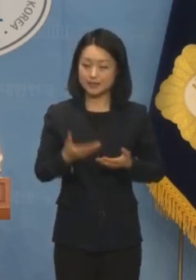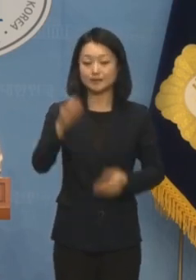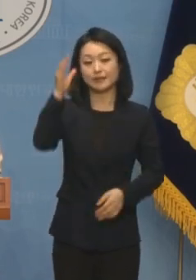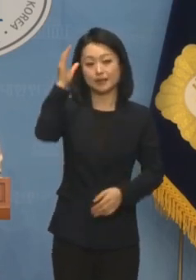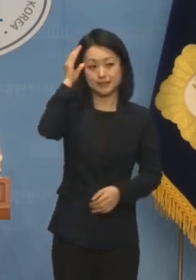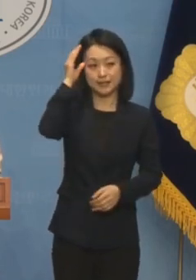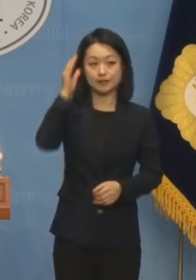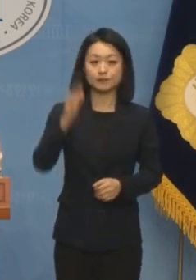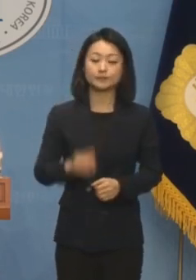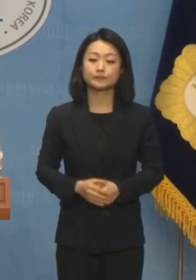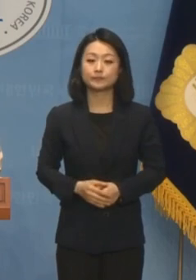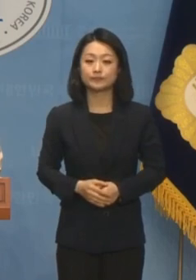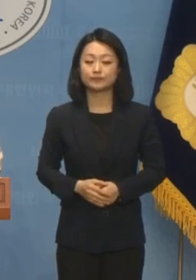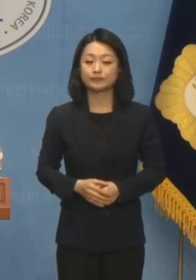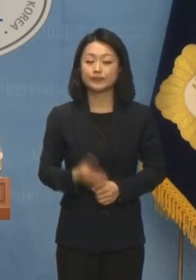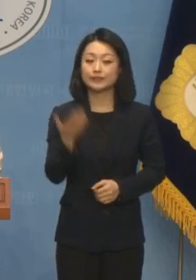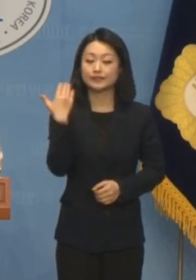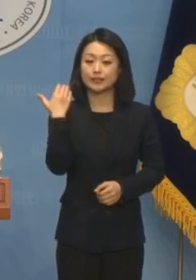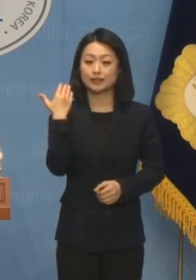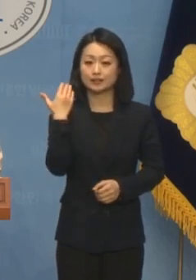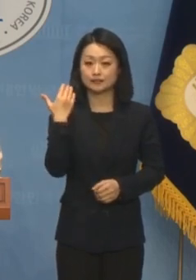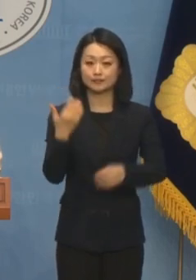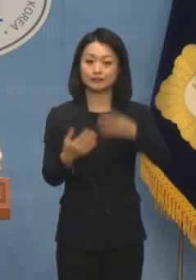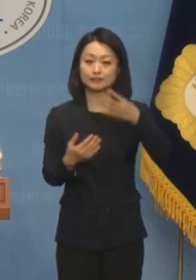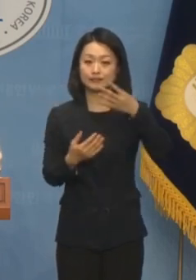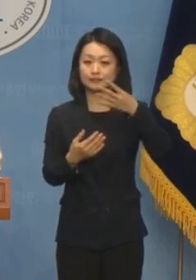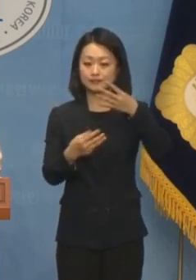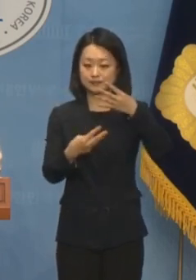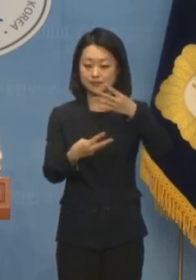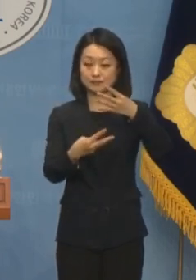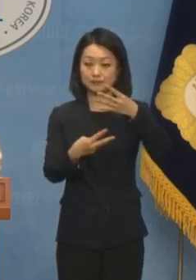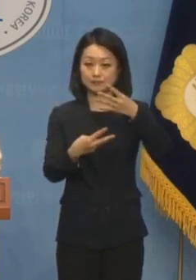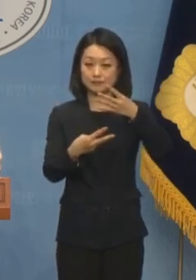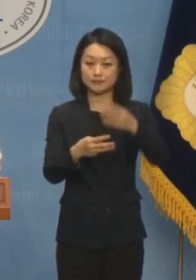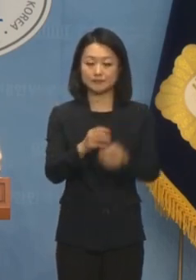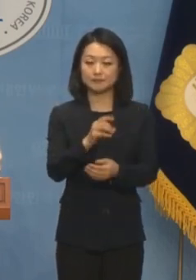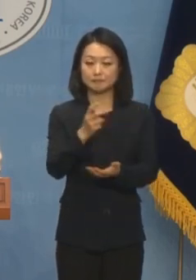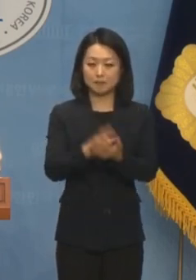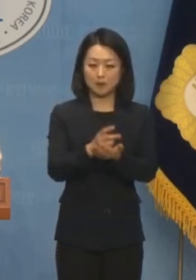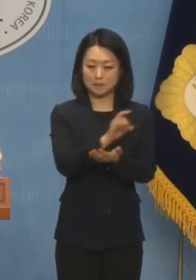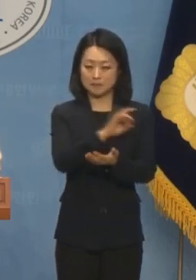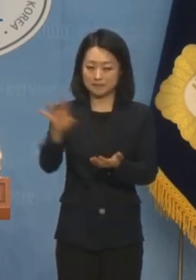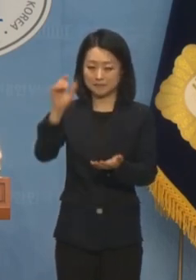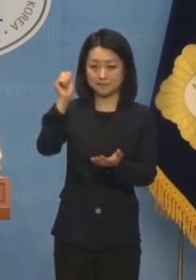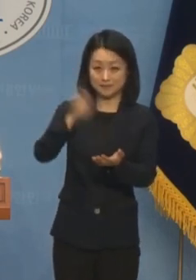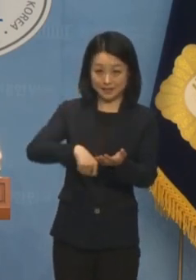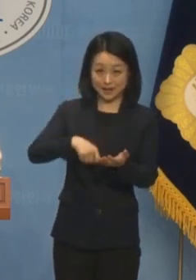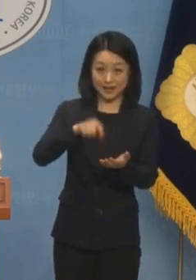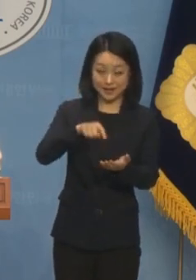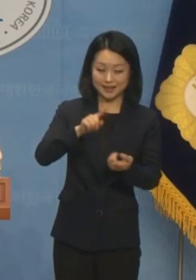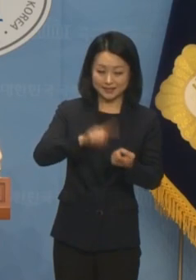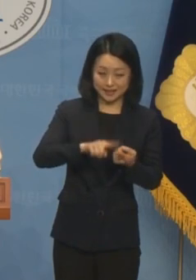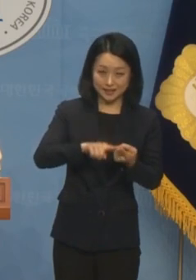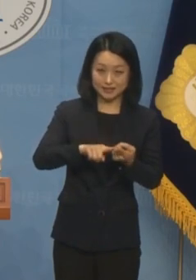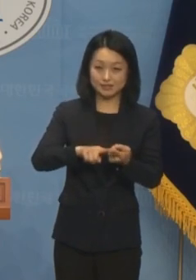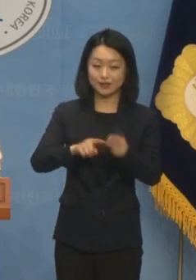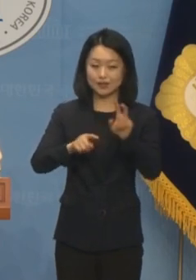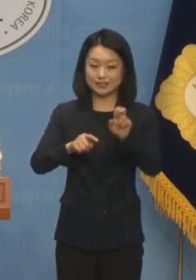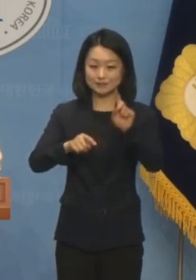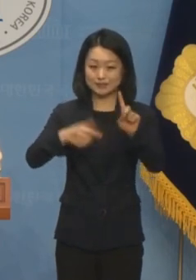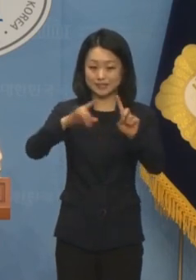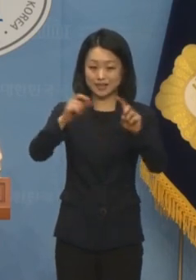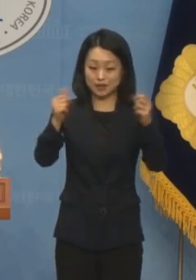듯합니다. 지난 3일 패스트트랙을 탄 최상병 특검법이 22대 국회 개원